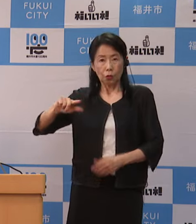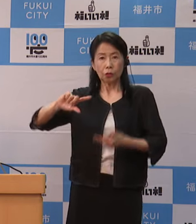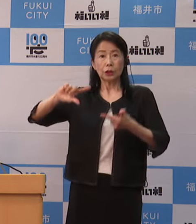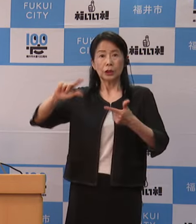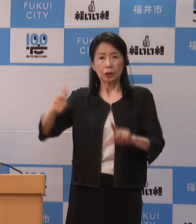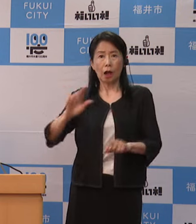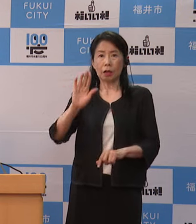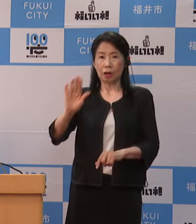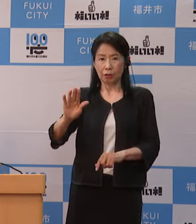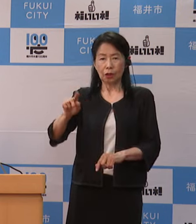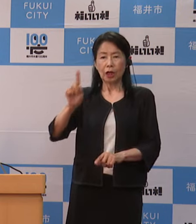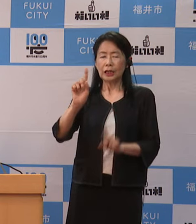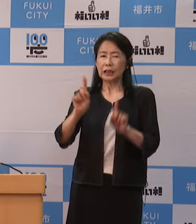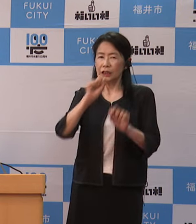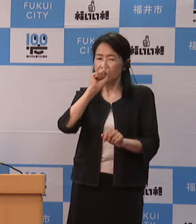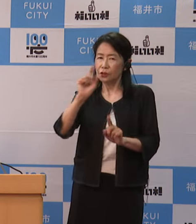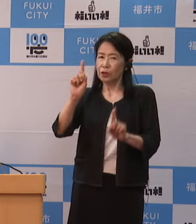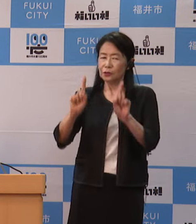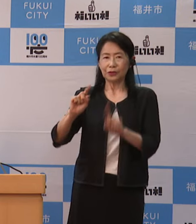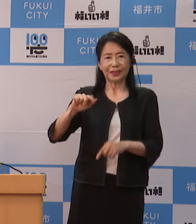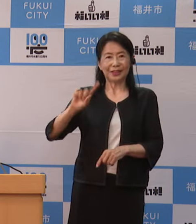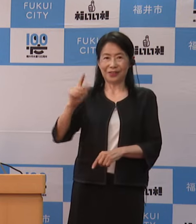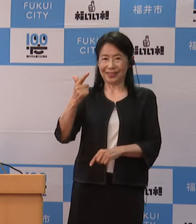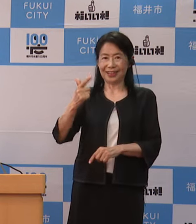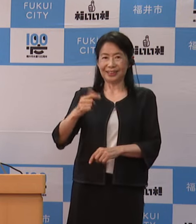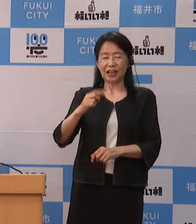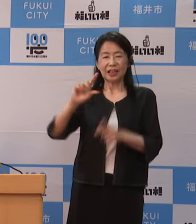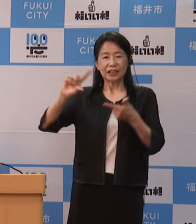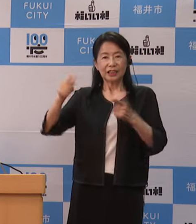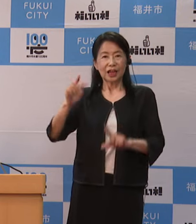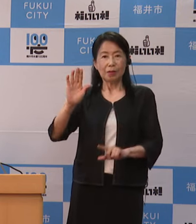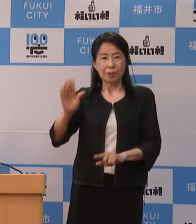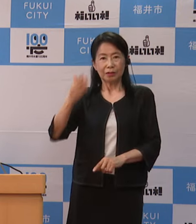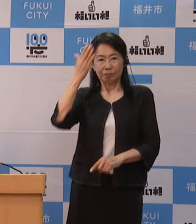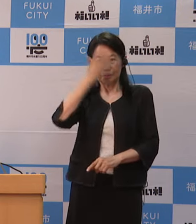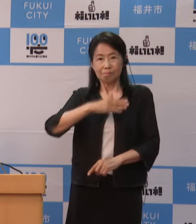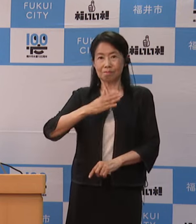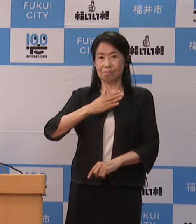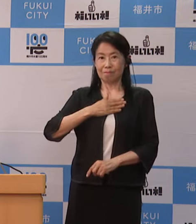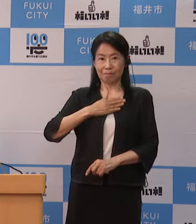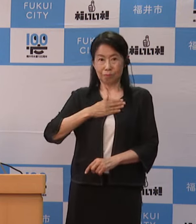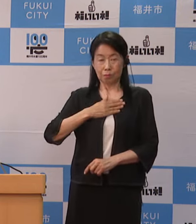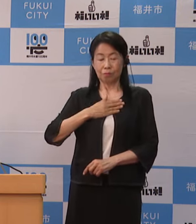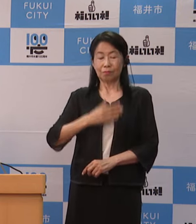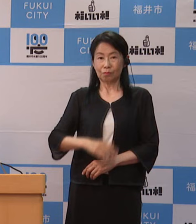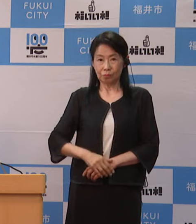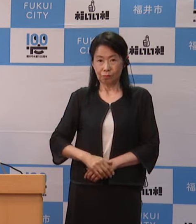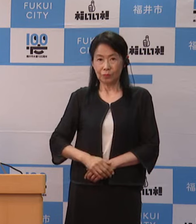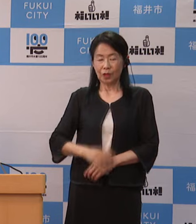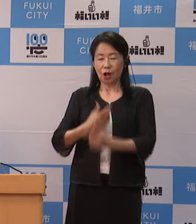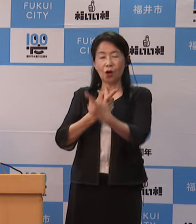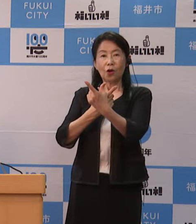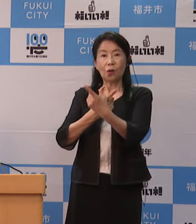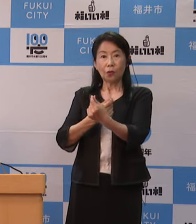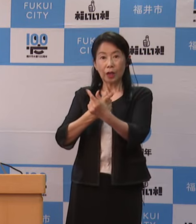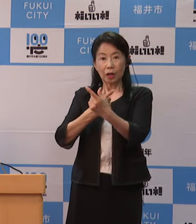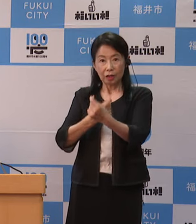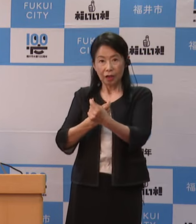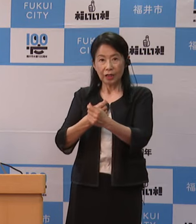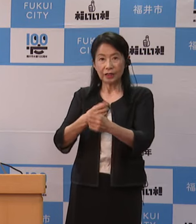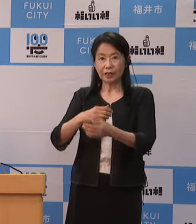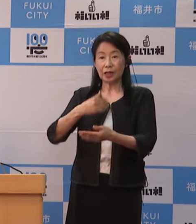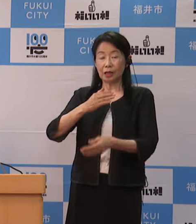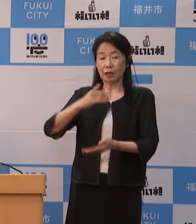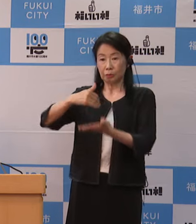っちがいいよどっちが悪いじゃなくてですね、そういった違いも感じることができまして、それは何らかのお互いのこの刺激になるのか